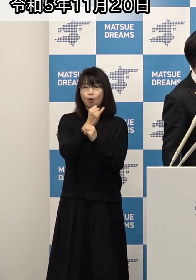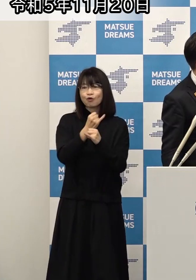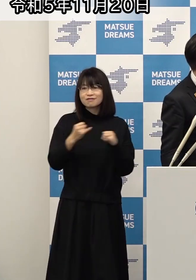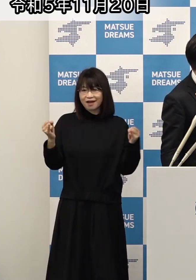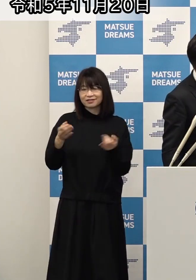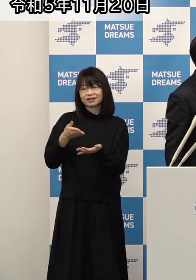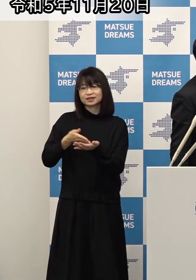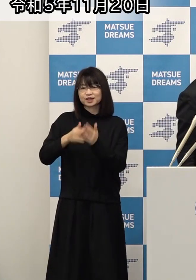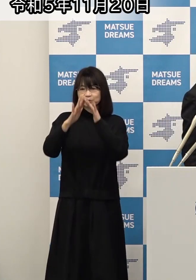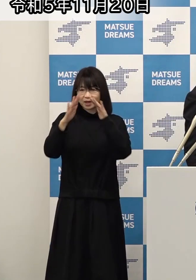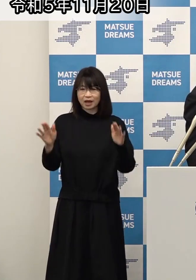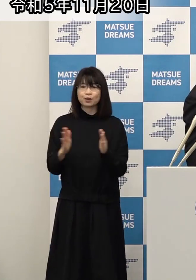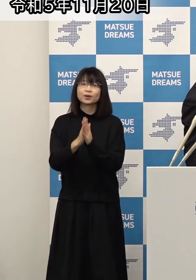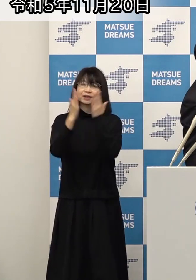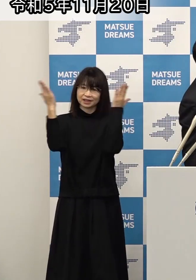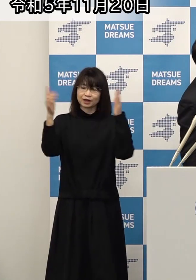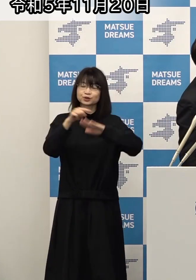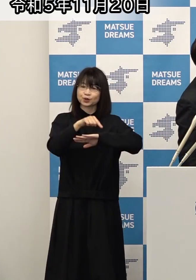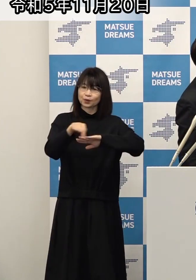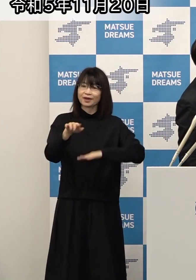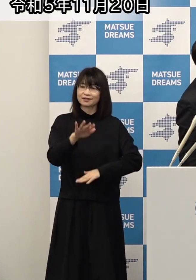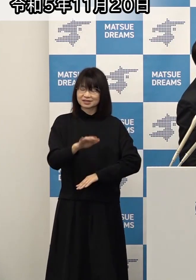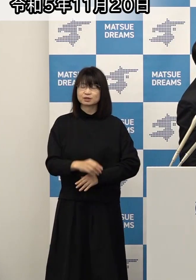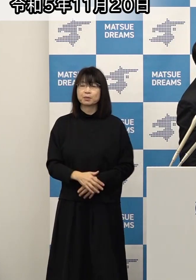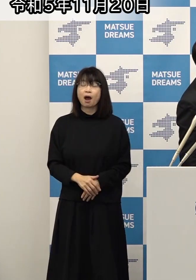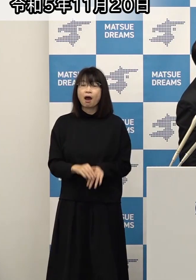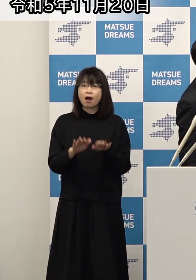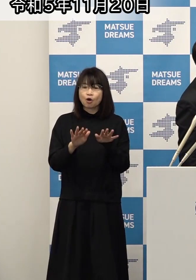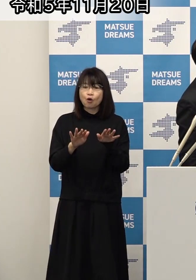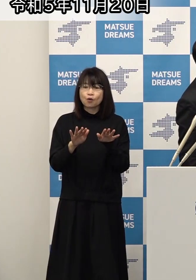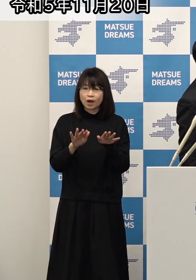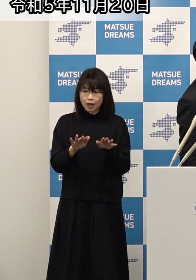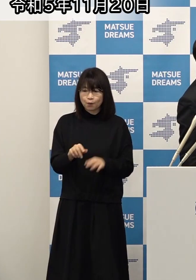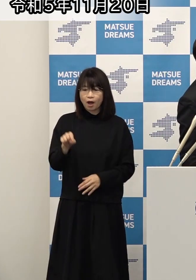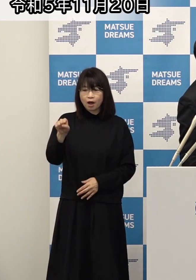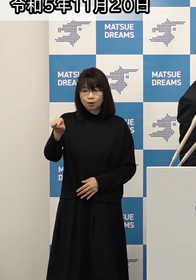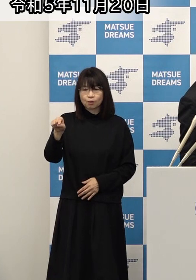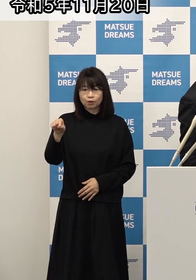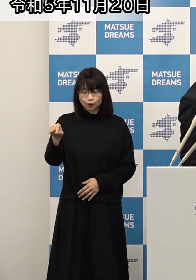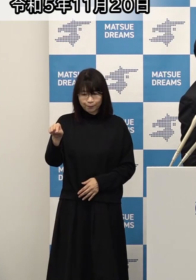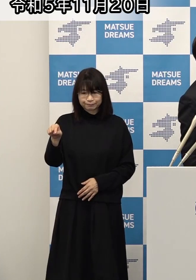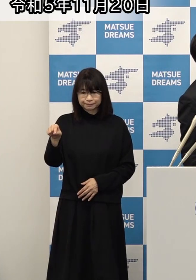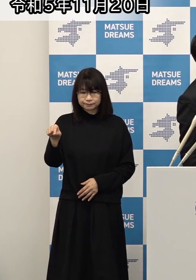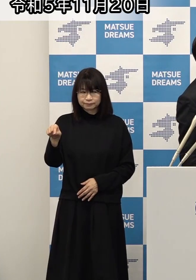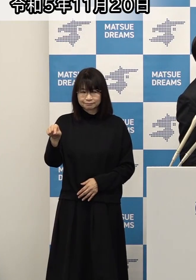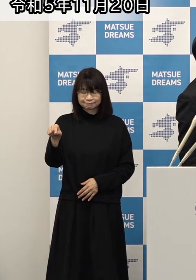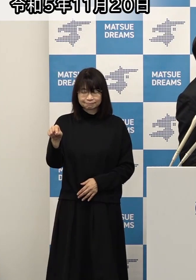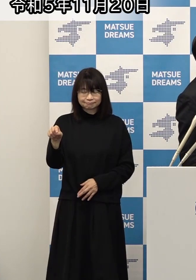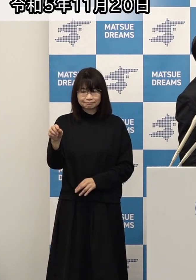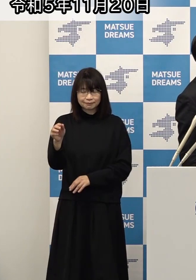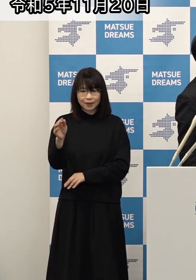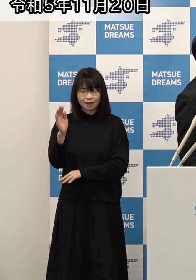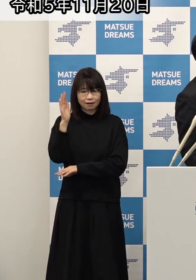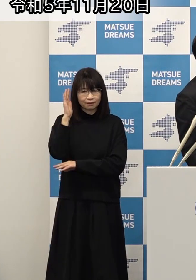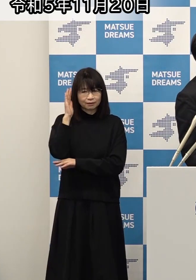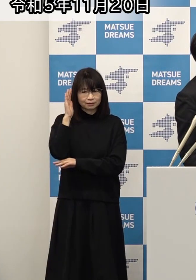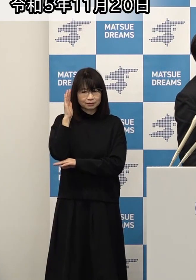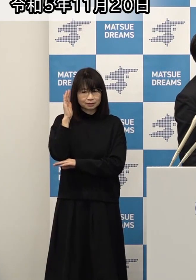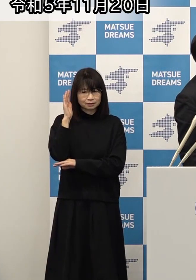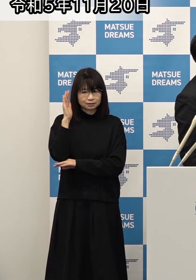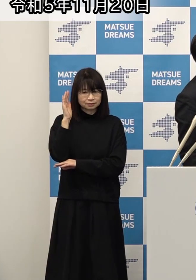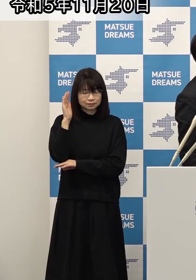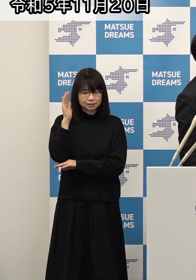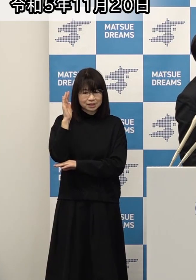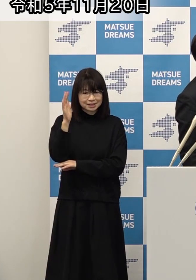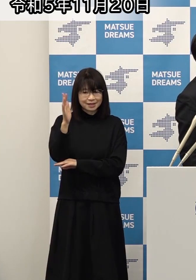。今回甲州市のですね、政治協商会議というですね、これは超党